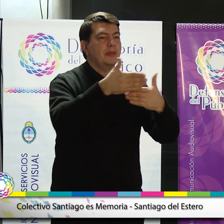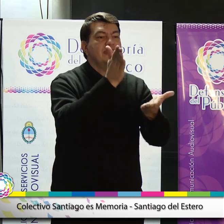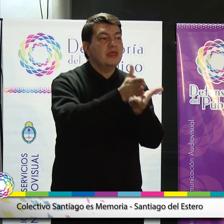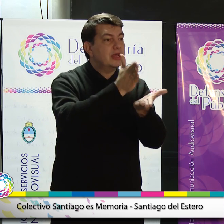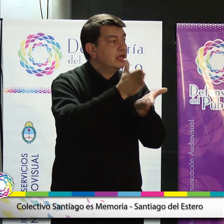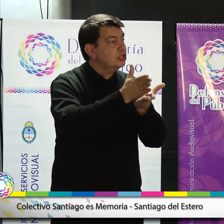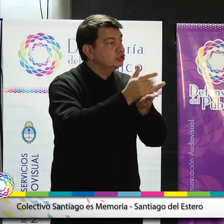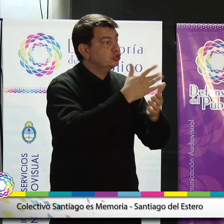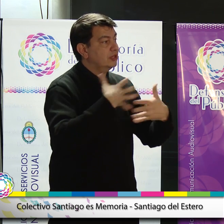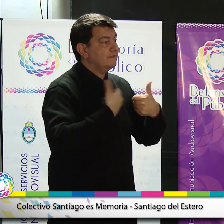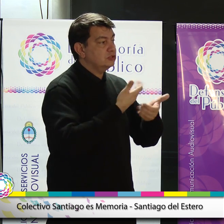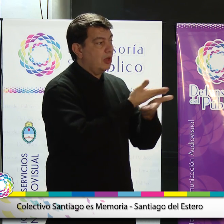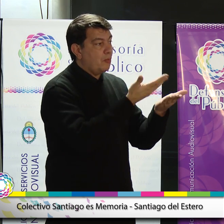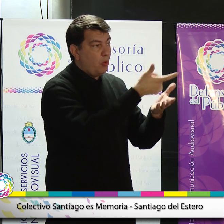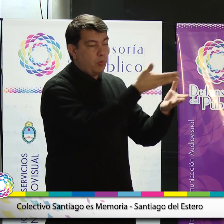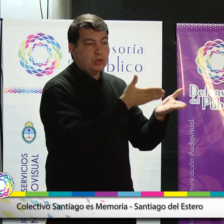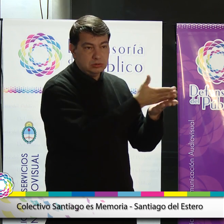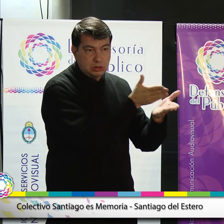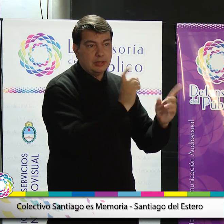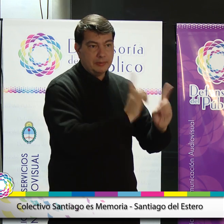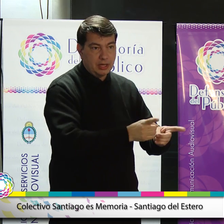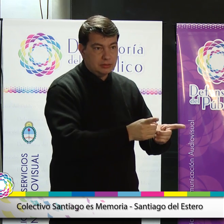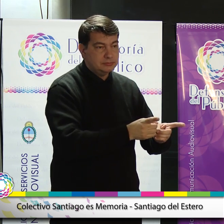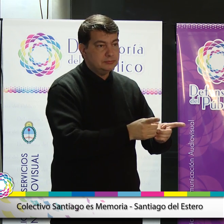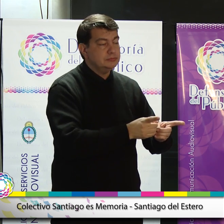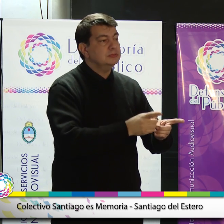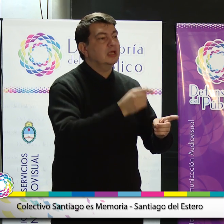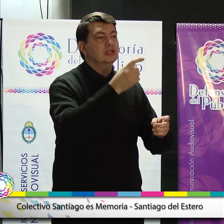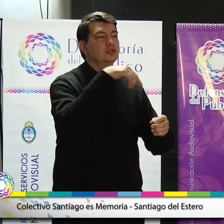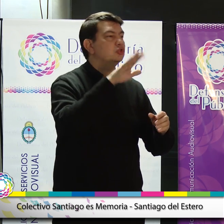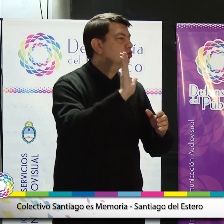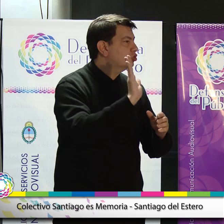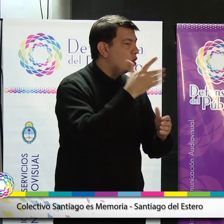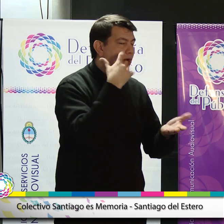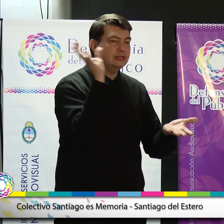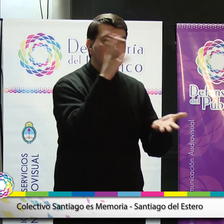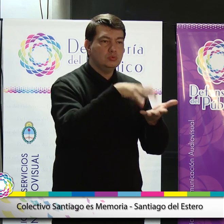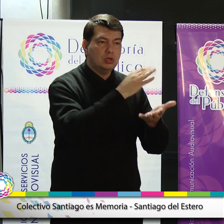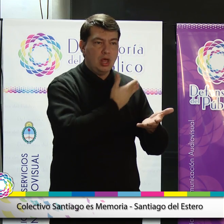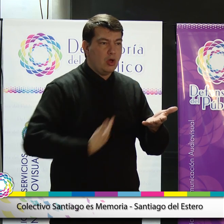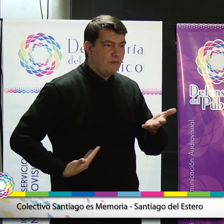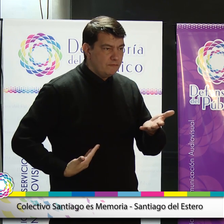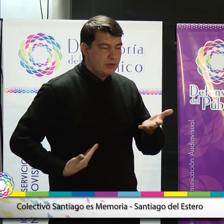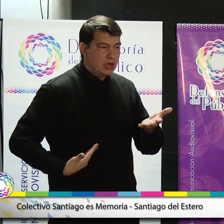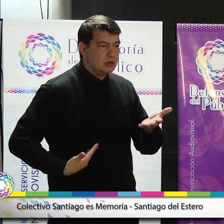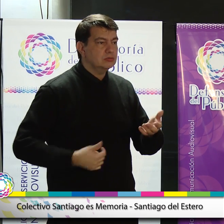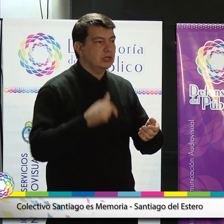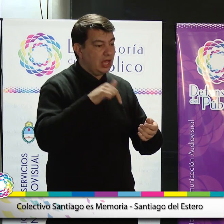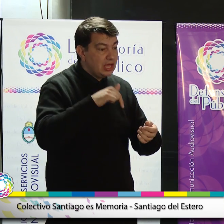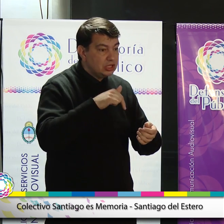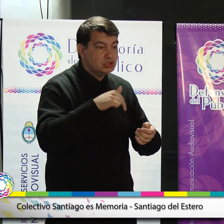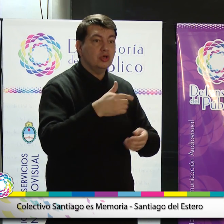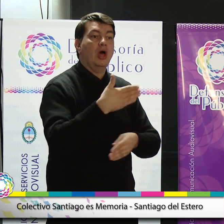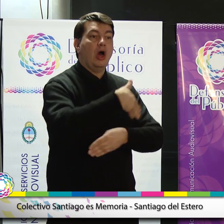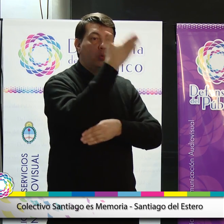a través de la defensoría del público y a través de todos los órganos que nos que el estado nos debe garantizar que sigan